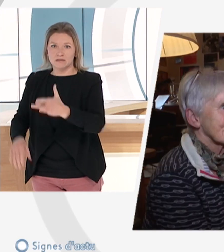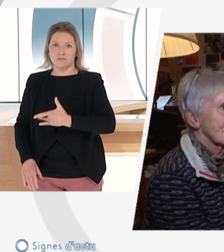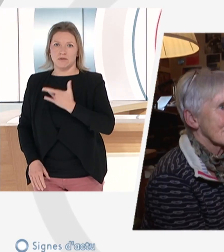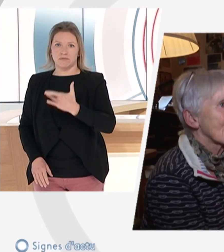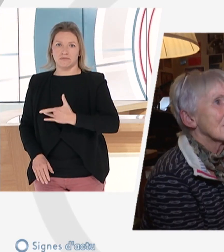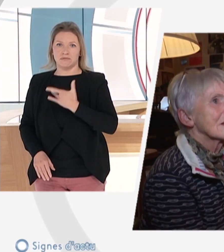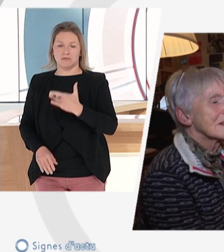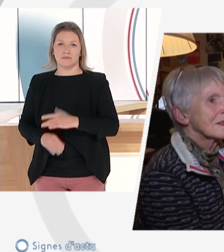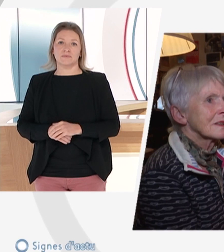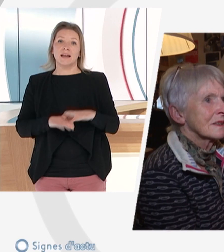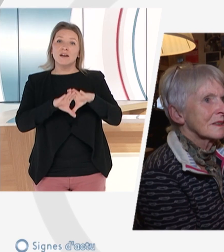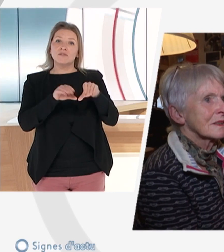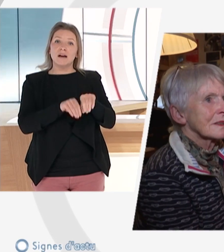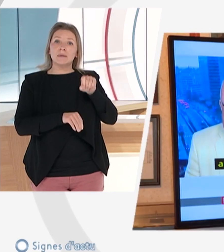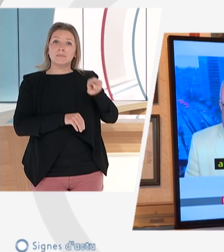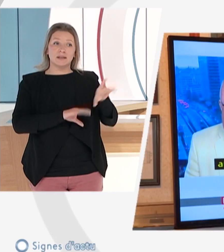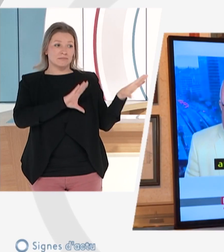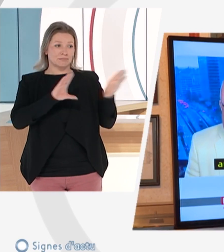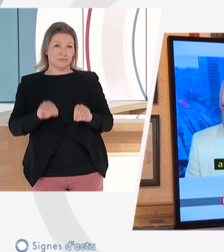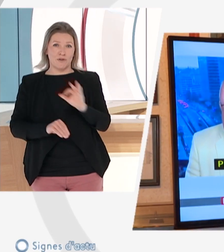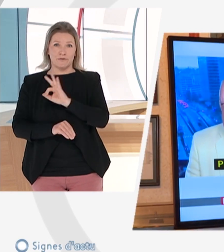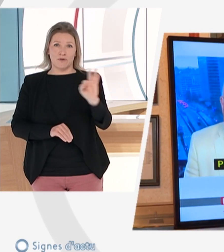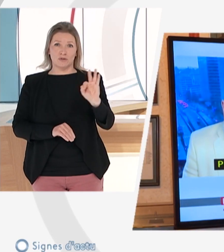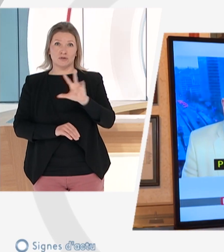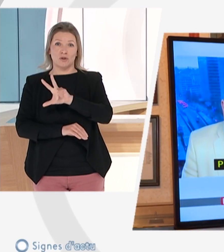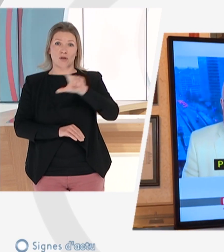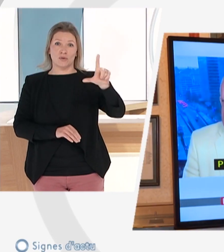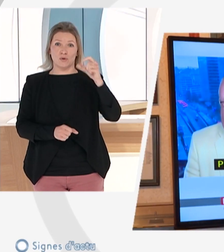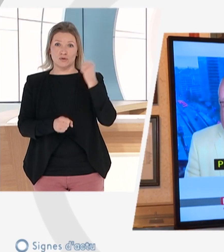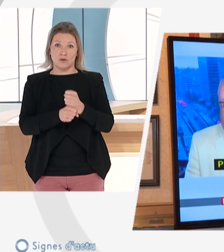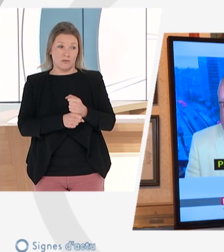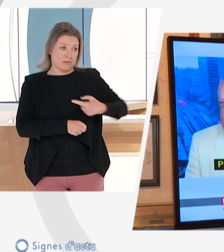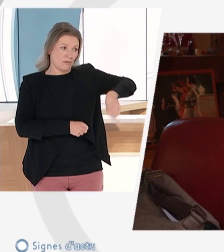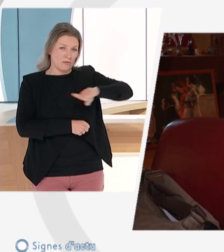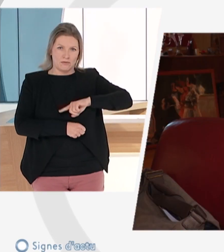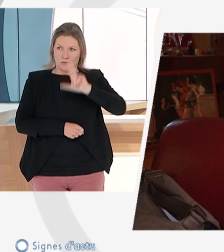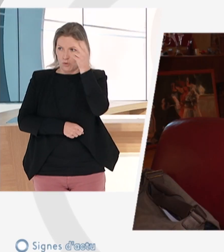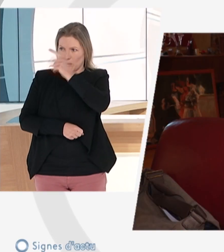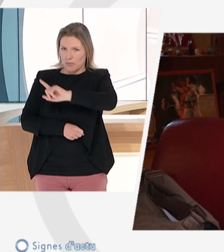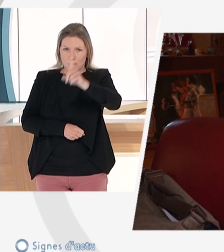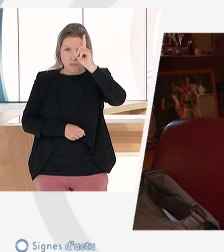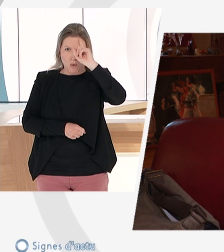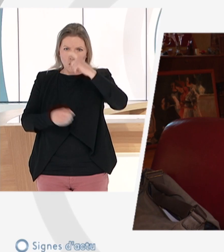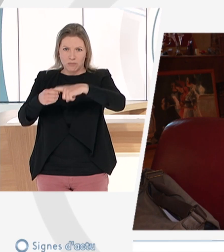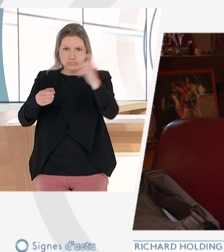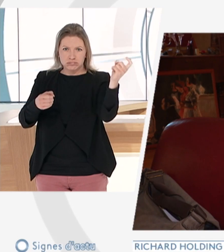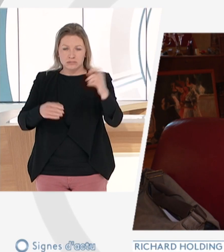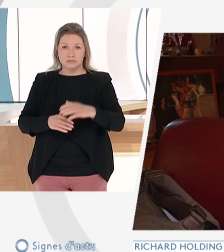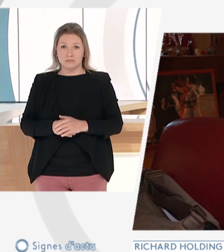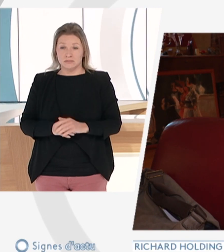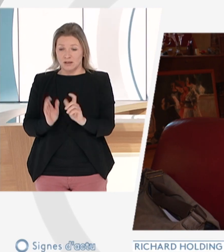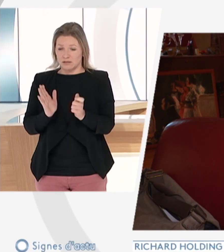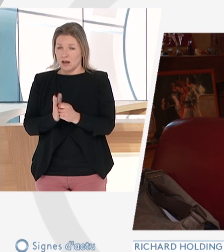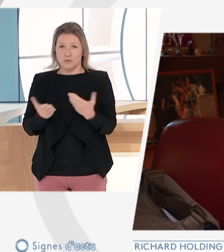France depuis 32 ans, ils ne comprennent toujours pas pourquoi le Royaume-Uni quitte l'Europe. C'est un jour triste parce que moi je me